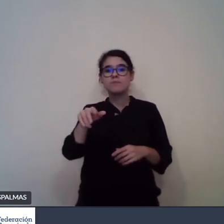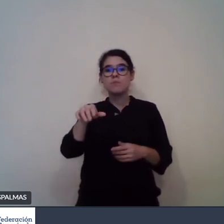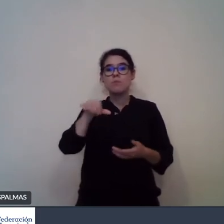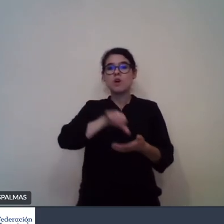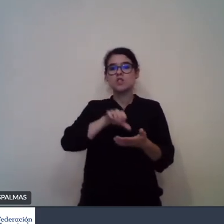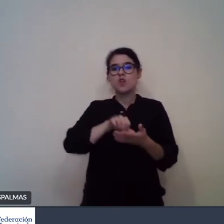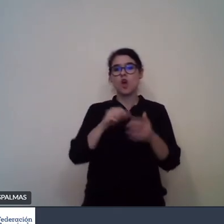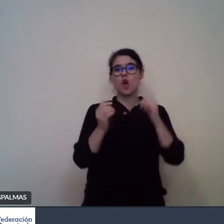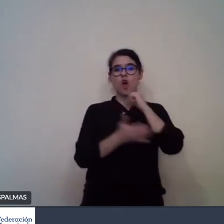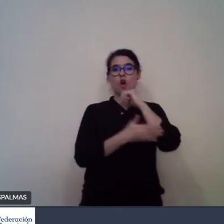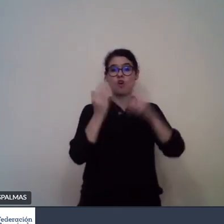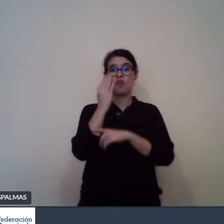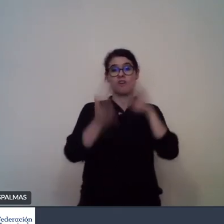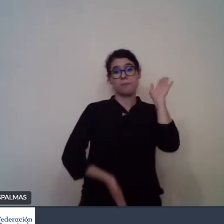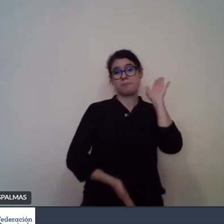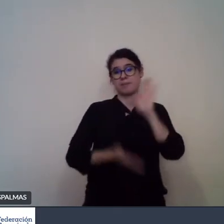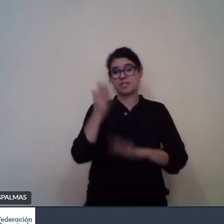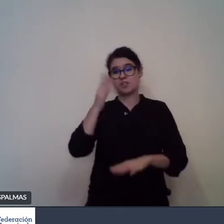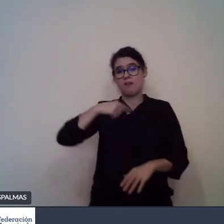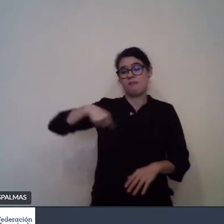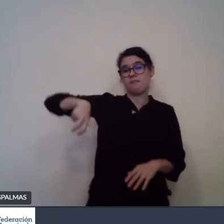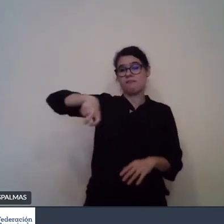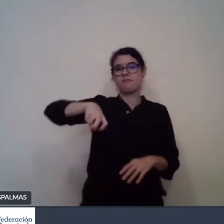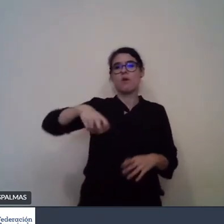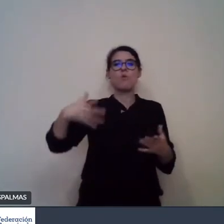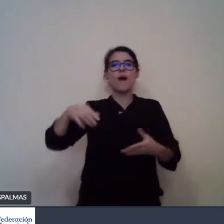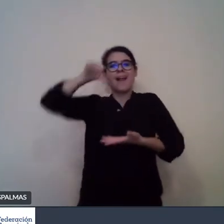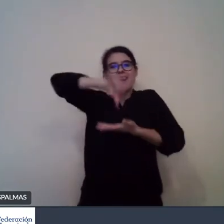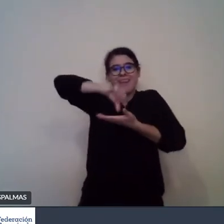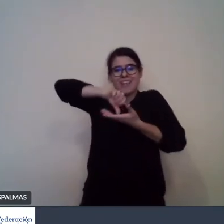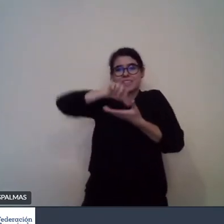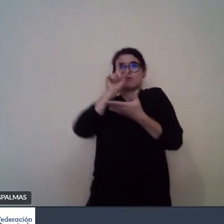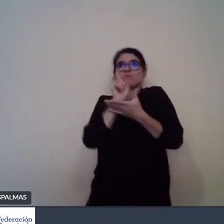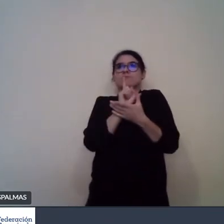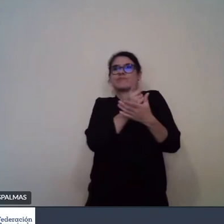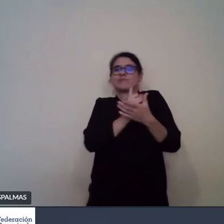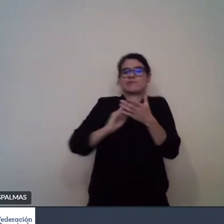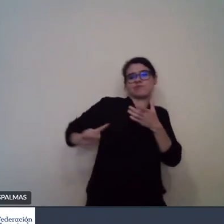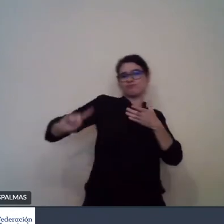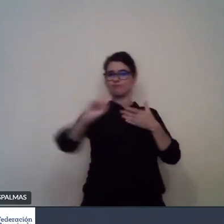sale es el que está en medio. Hace unos años en la CB era bastante típica.